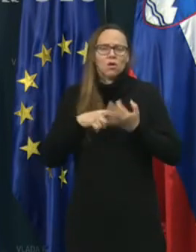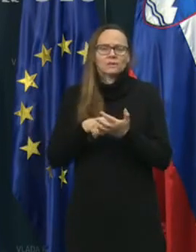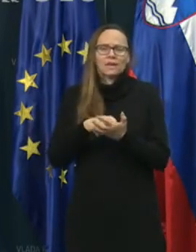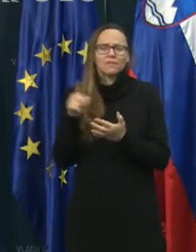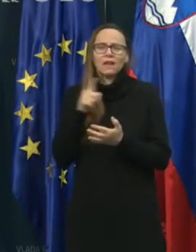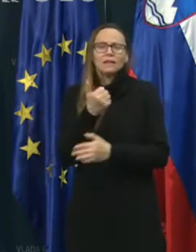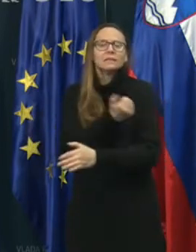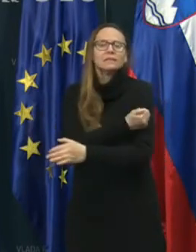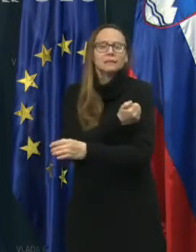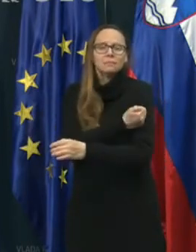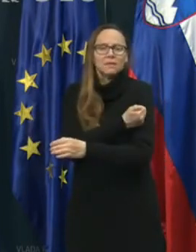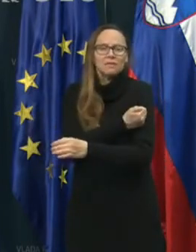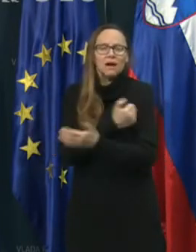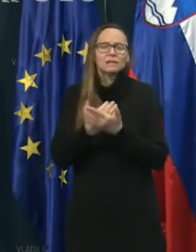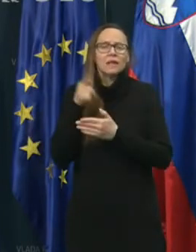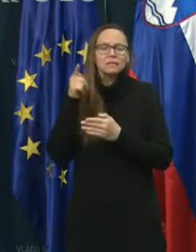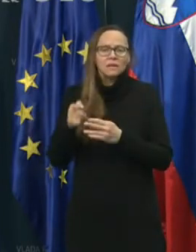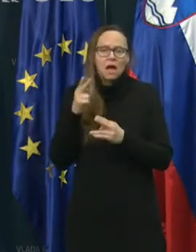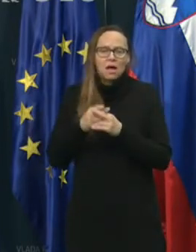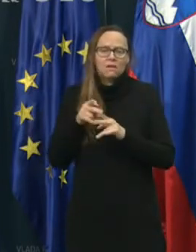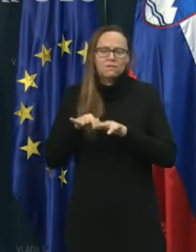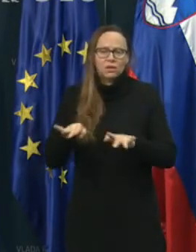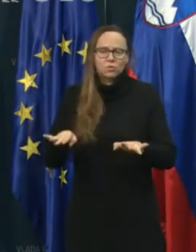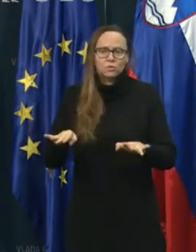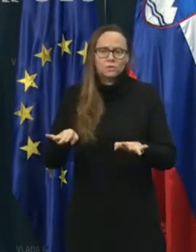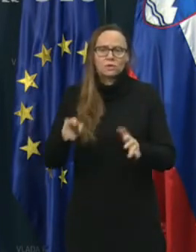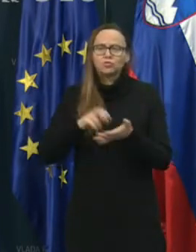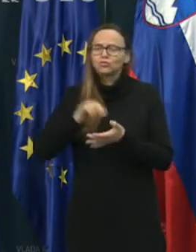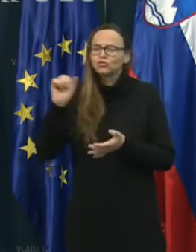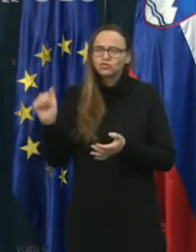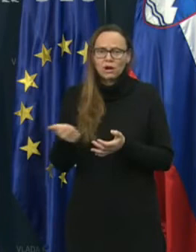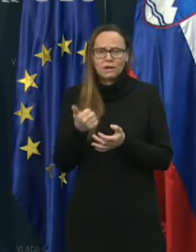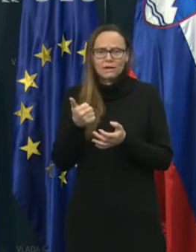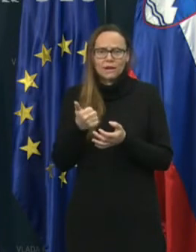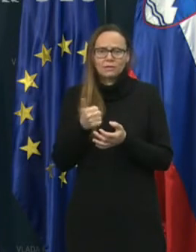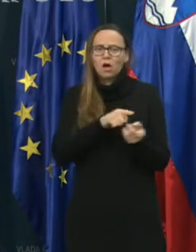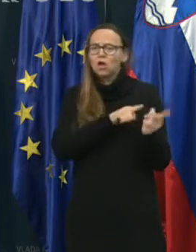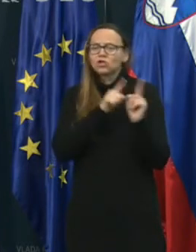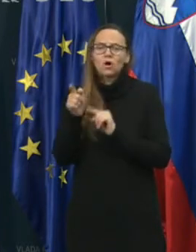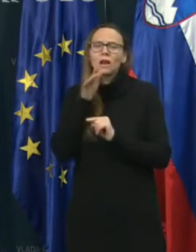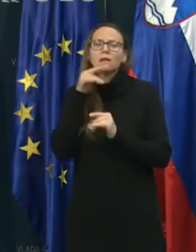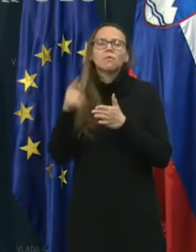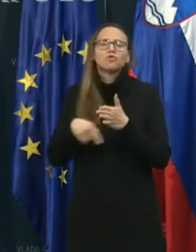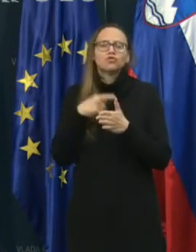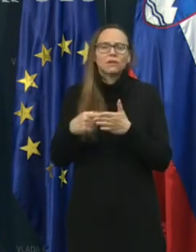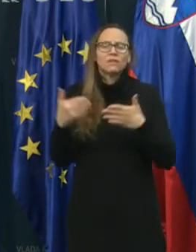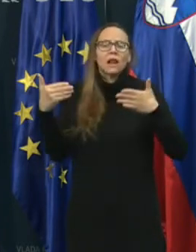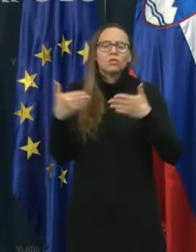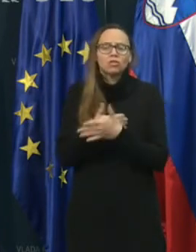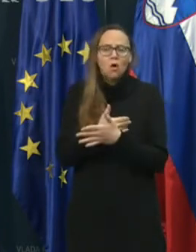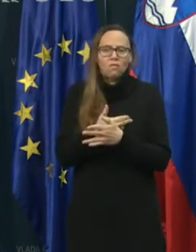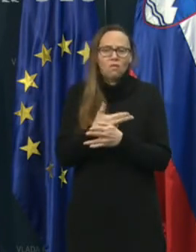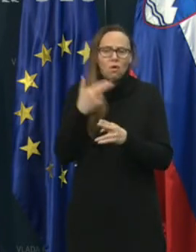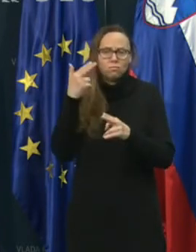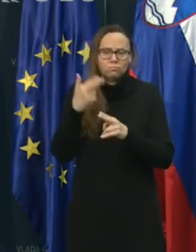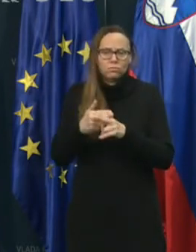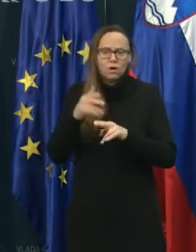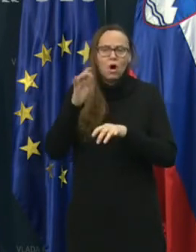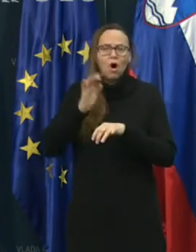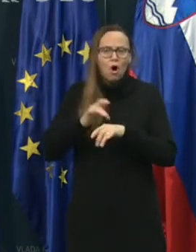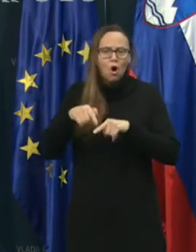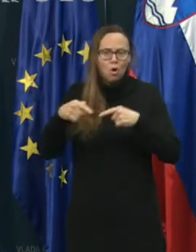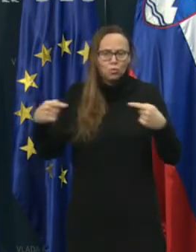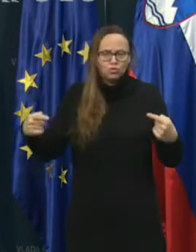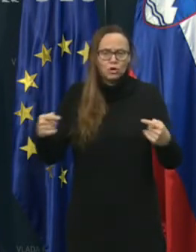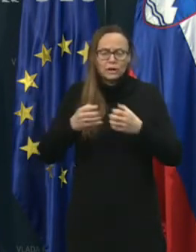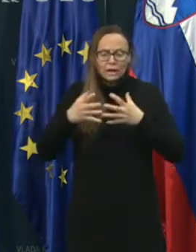in cepiva za ta virus. Torej še enkrat, dokler bo število novo okuženih raslo,